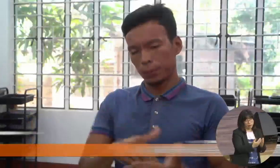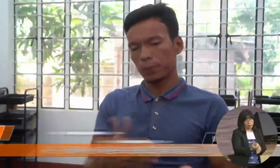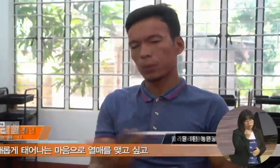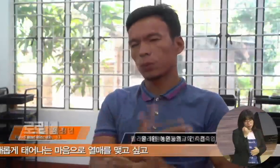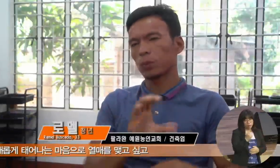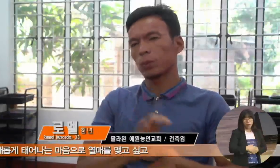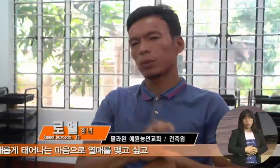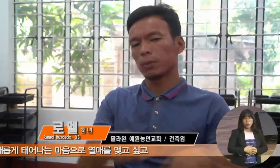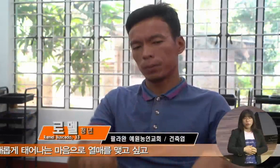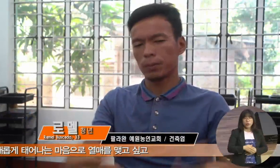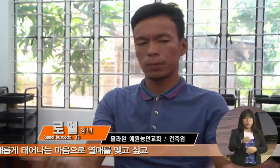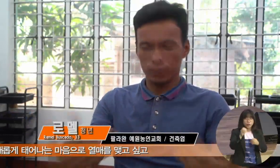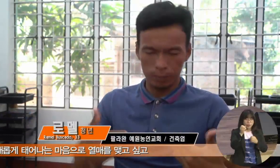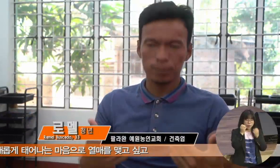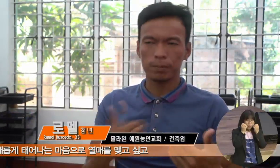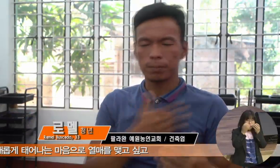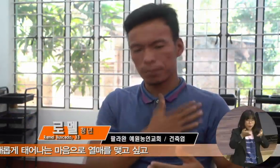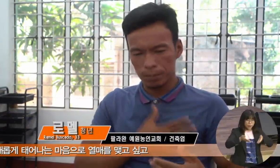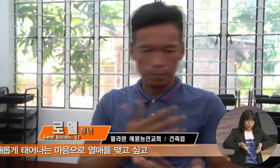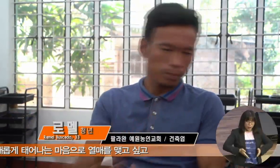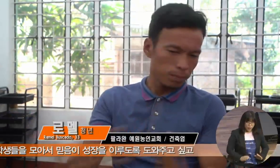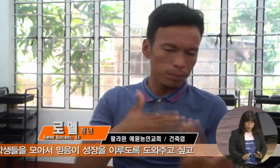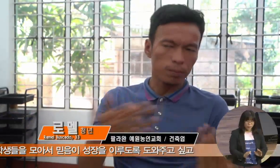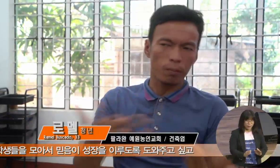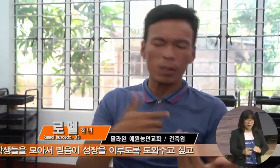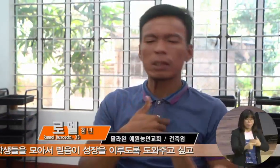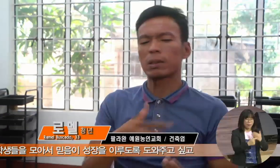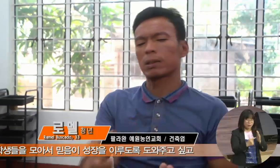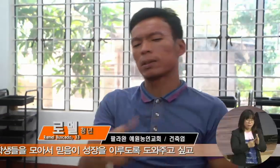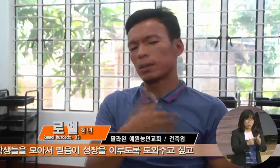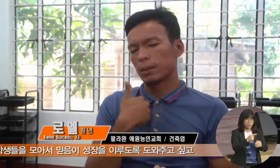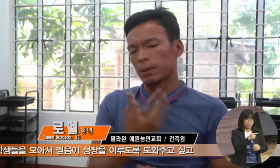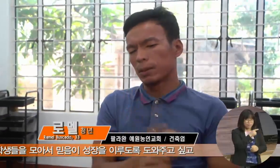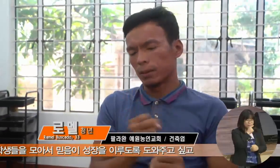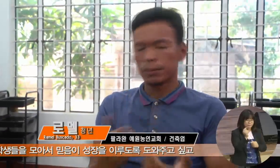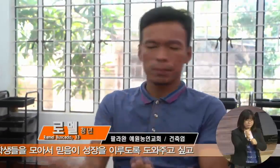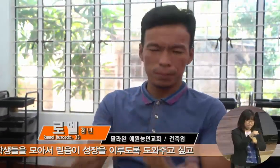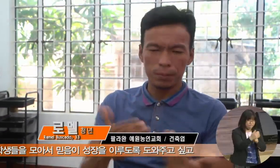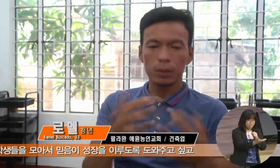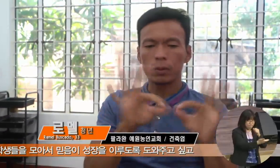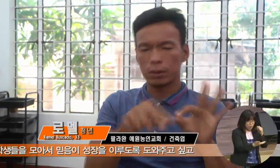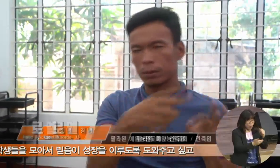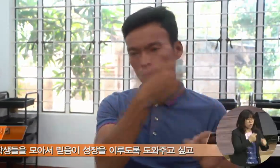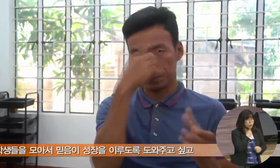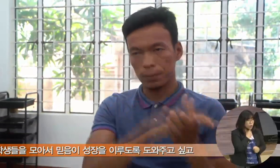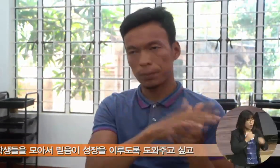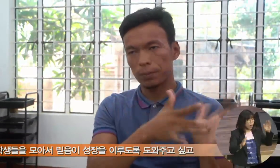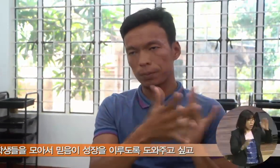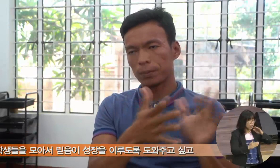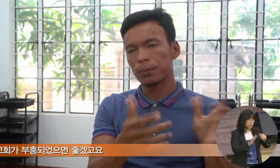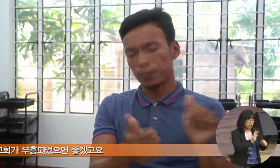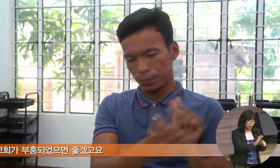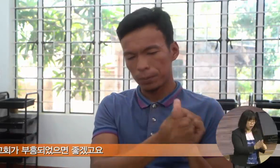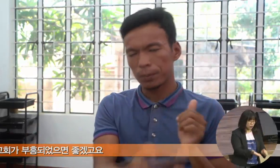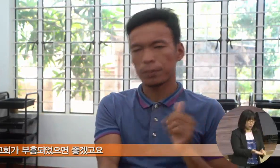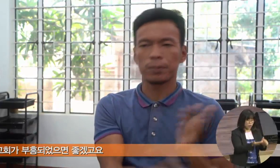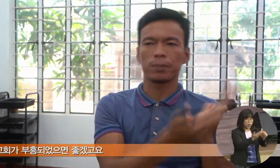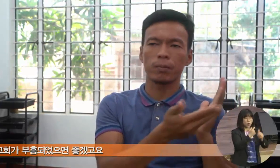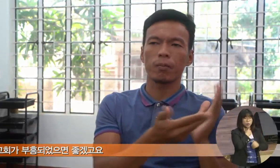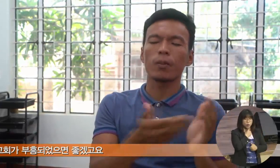새롭게 태어나는 마음으로 열매를 맺고 싶고 학생들을 모아서 믿음이 성장을 이루도록 도와주고 싶고 교회가 부흥되었으면